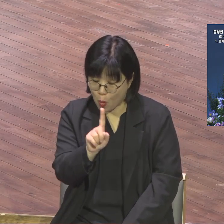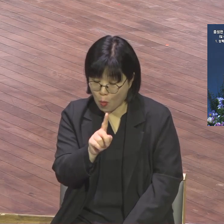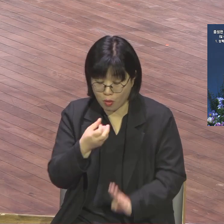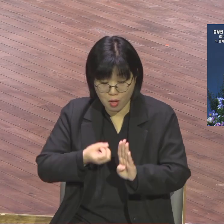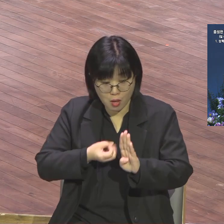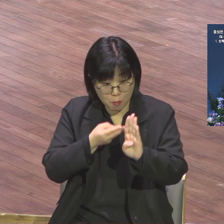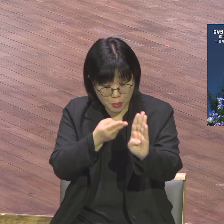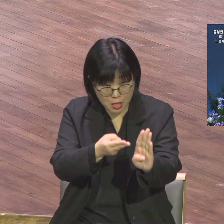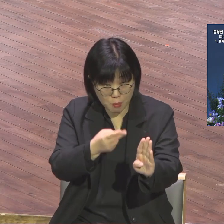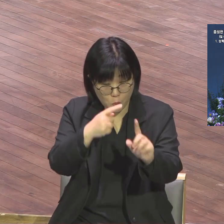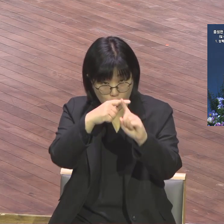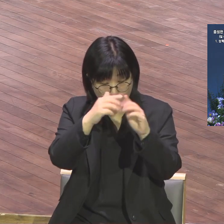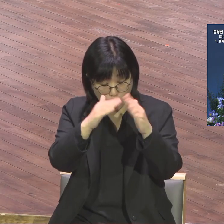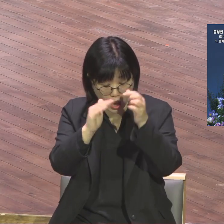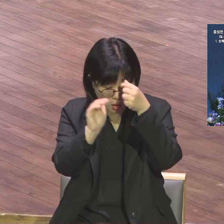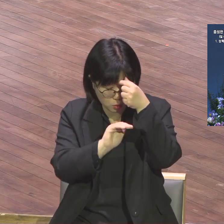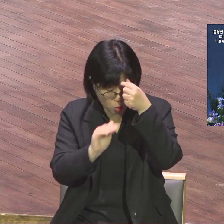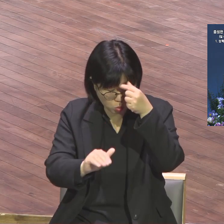정도로